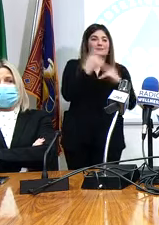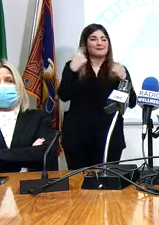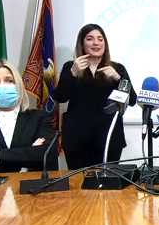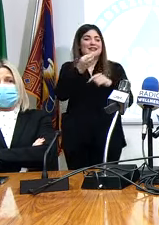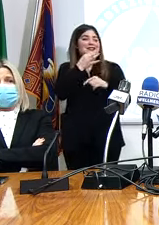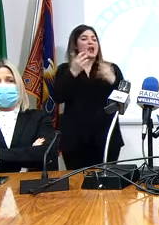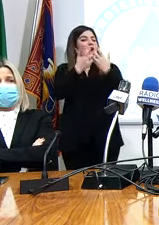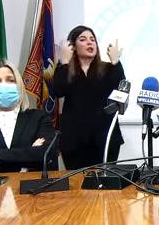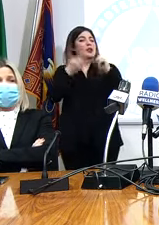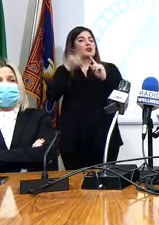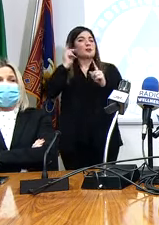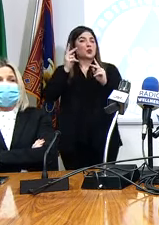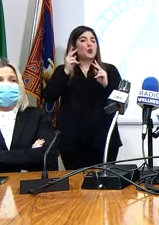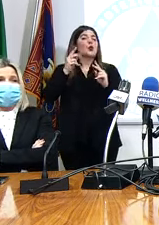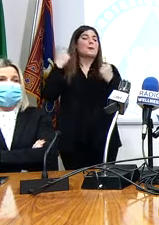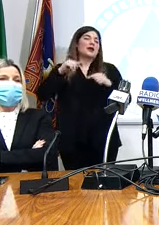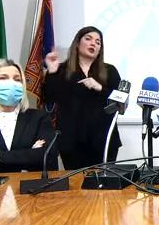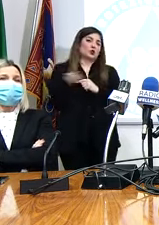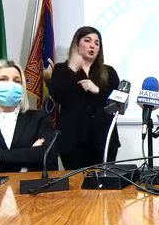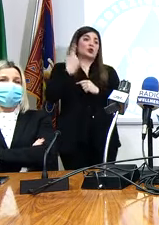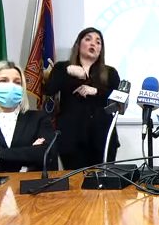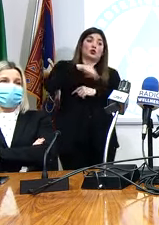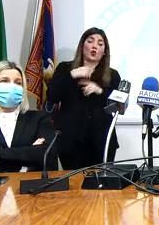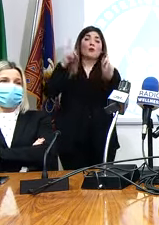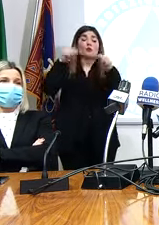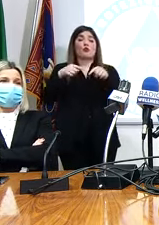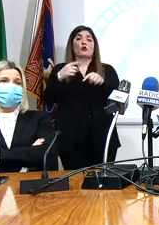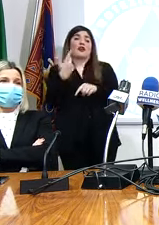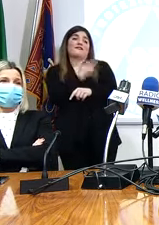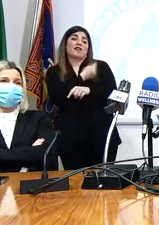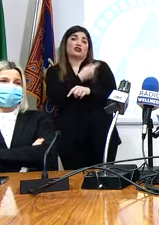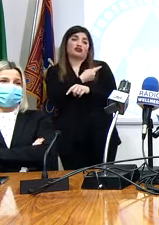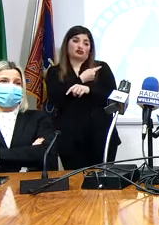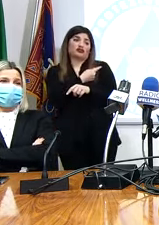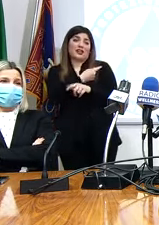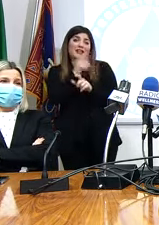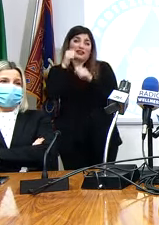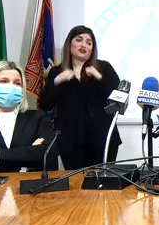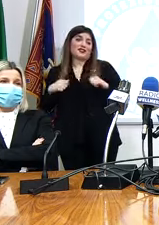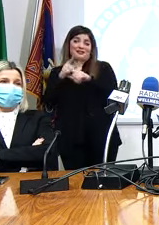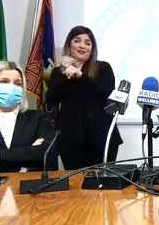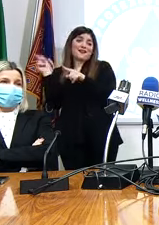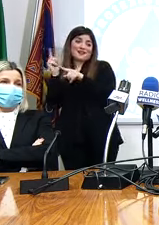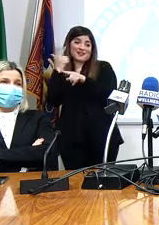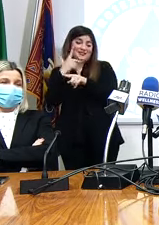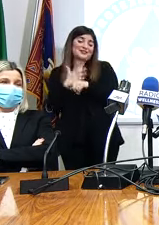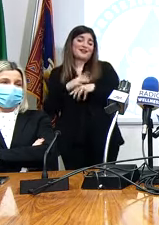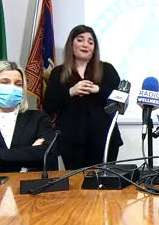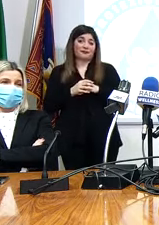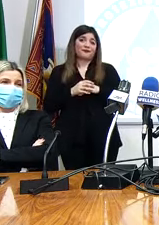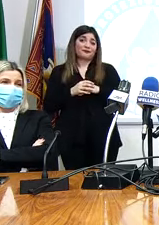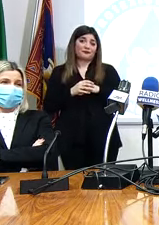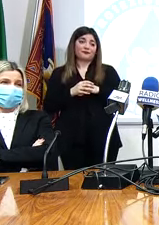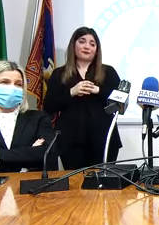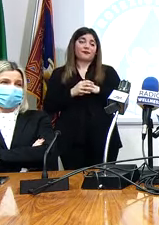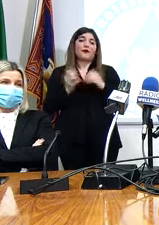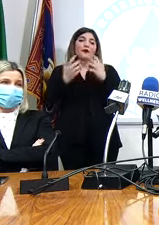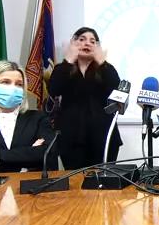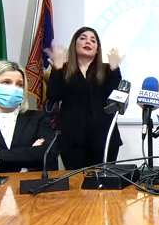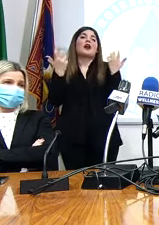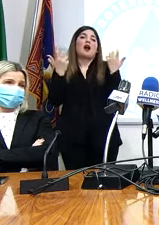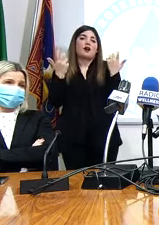chiusi da un anno. Vabbè, ma possibile? Sì, ma sentite, che sia un teatro, una fiera, un palazzetto, è sempre mura, riscaldamento